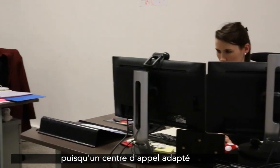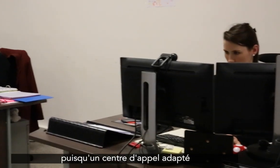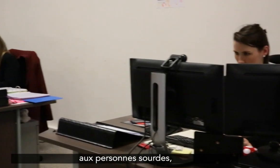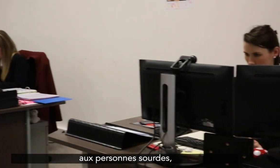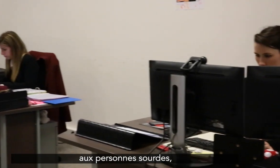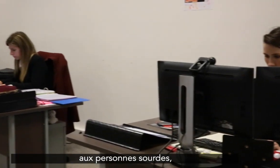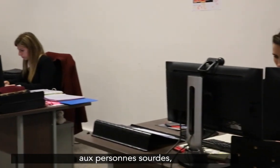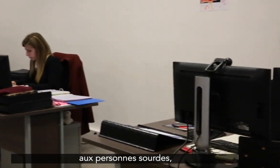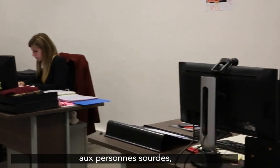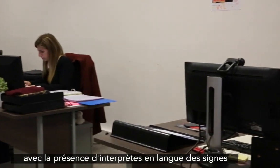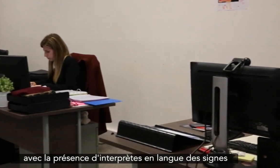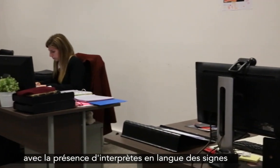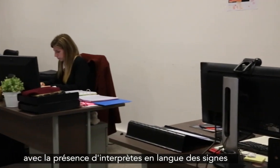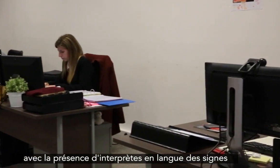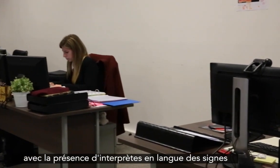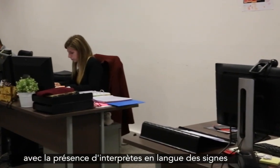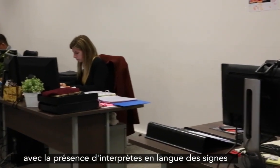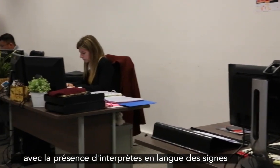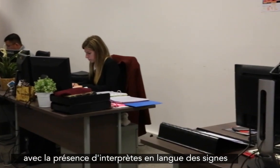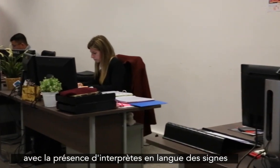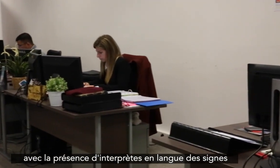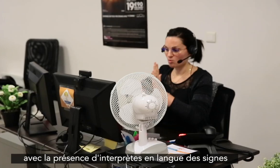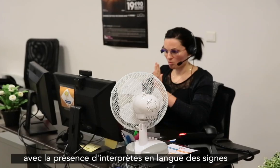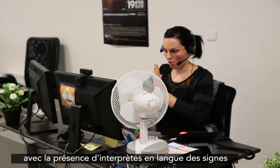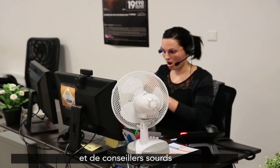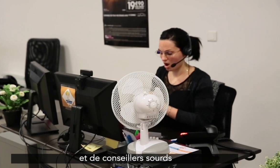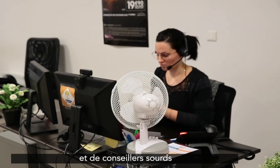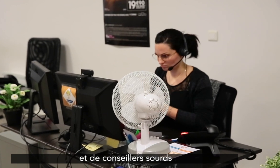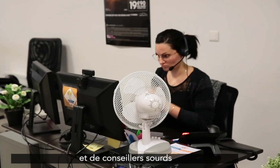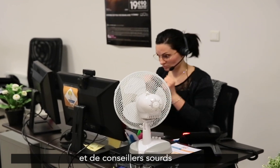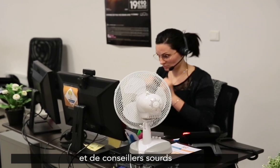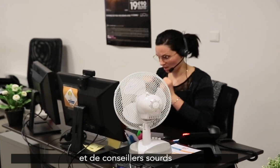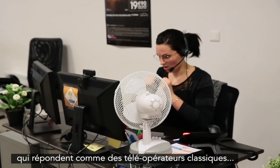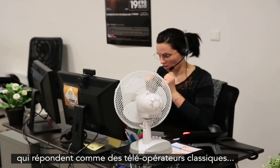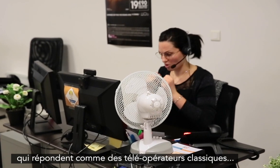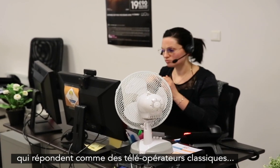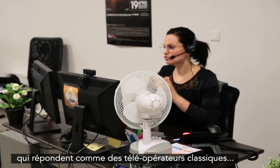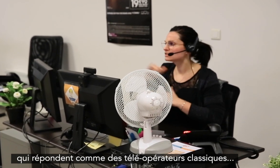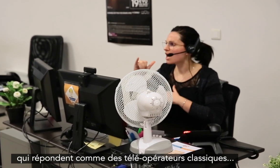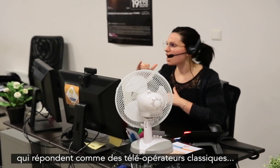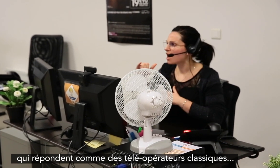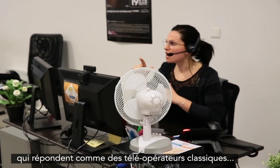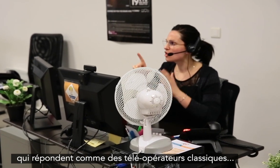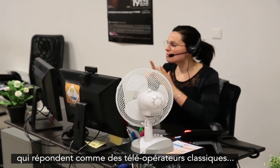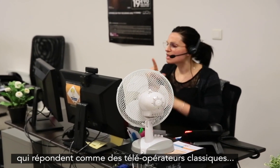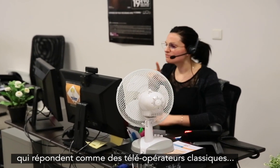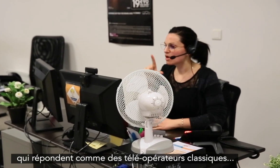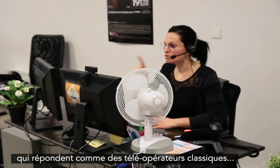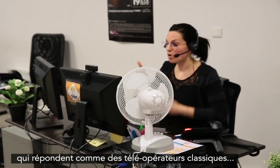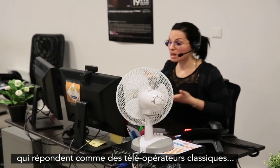personnes sourdes, avec la présence d'interprètes en langue des signes et de conseillers sourds qui répondent comme un des téléopérateurs classiques.